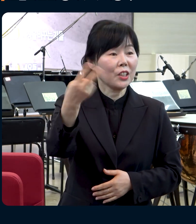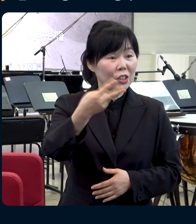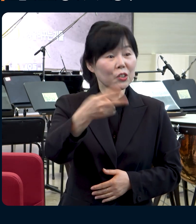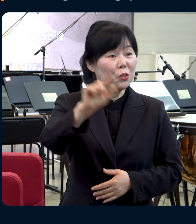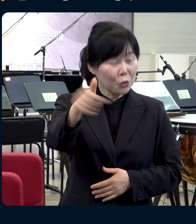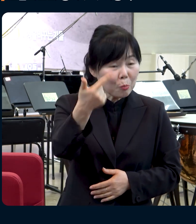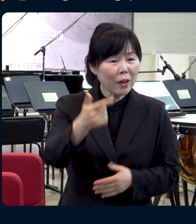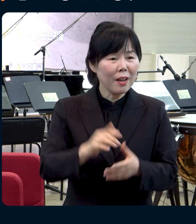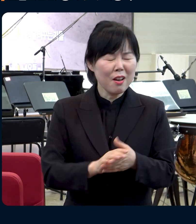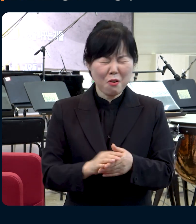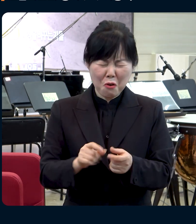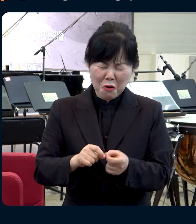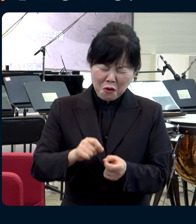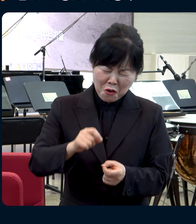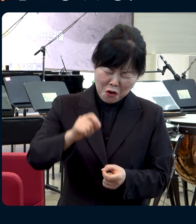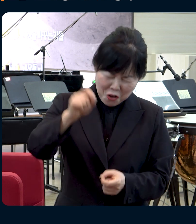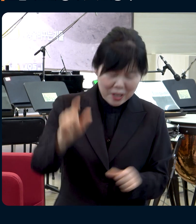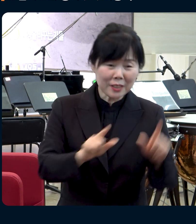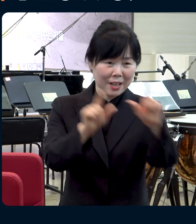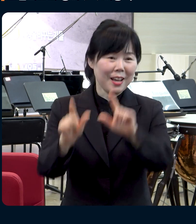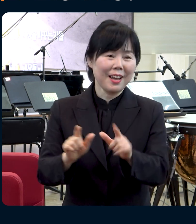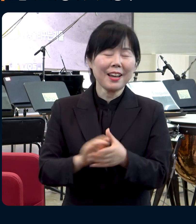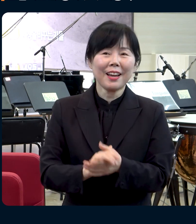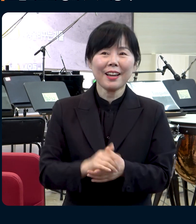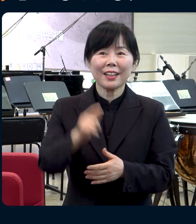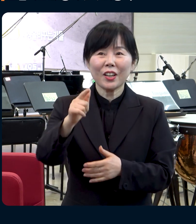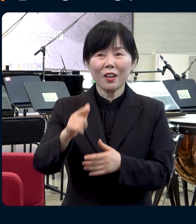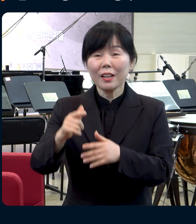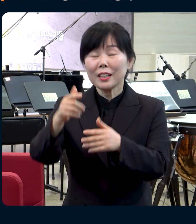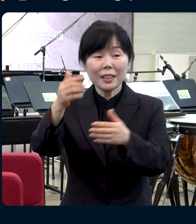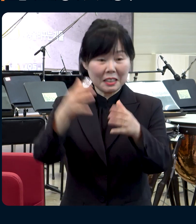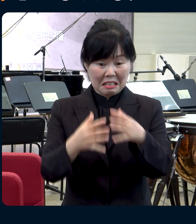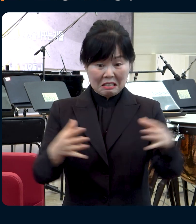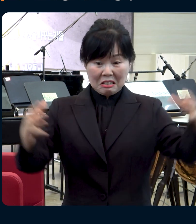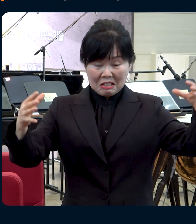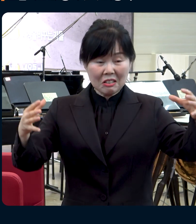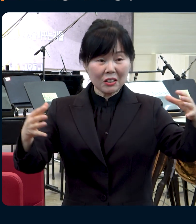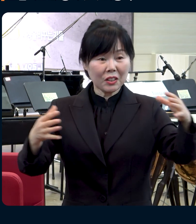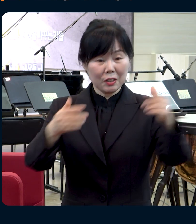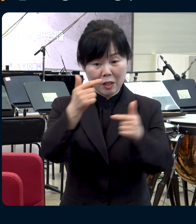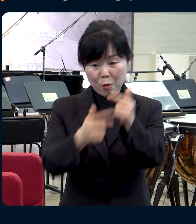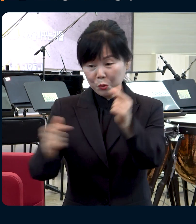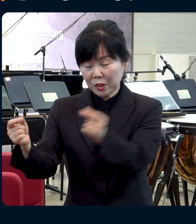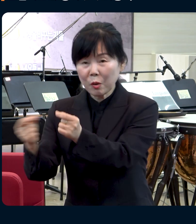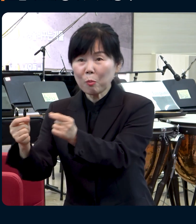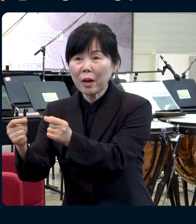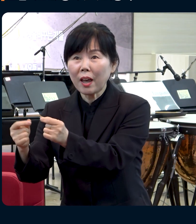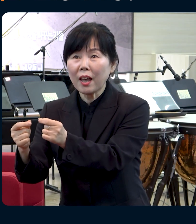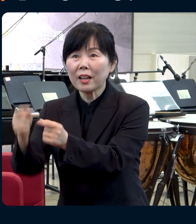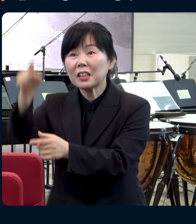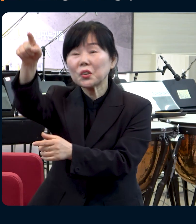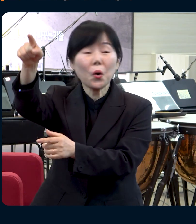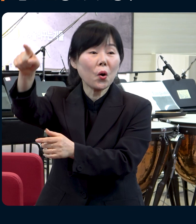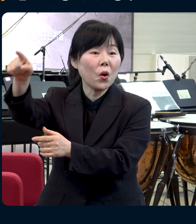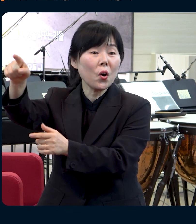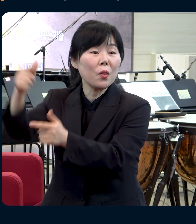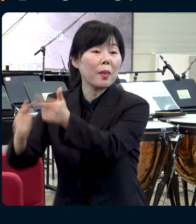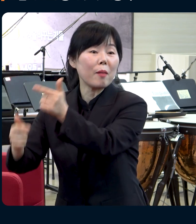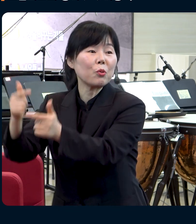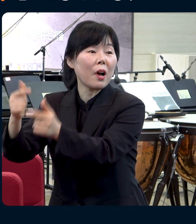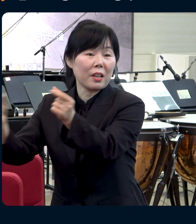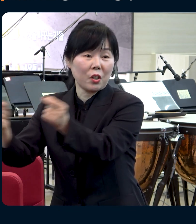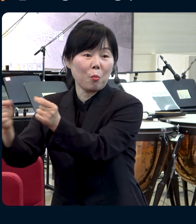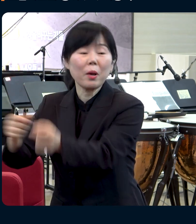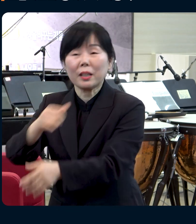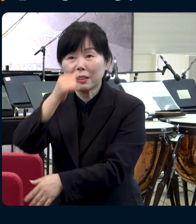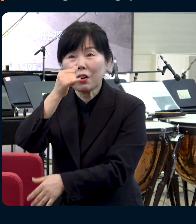됩니다. 굉장히 큰 나무죠. 근데 여러분, 저 나무 옆에는 자이언트 나무가 있는데요, 자이언트 세코이아라는 나무가 옆에 이렇게 계속